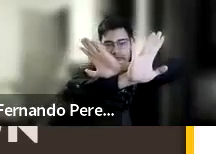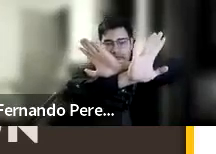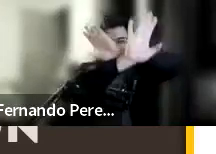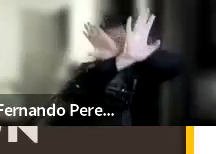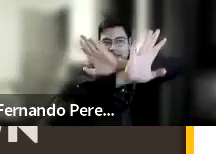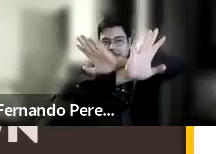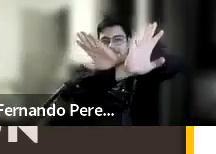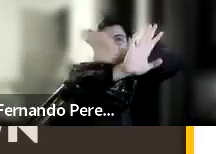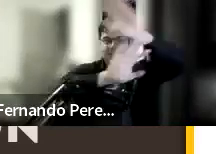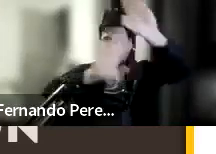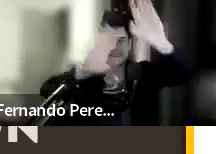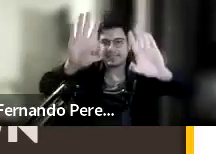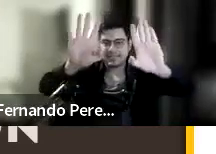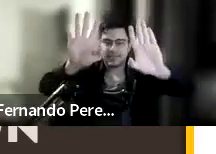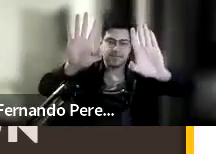En español es al revés.